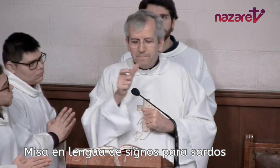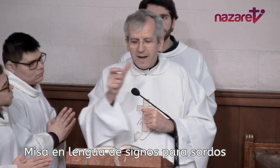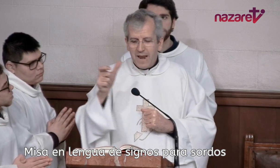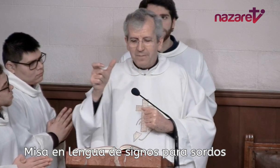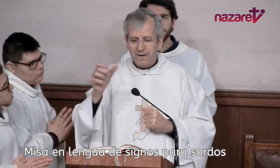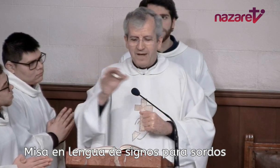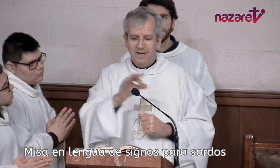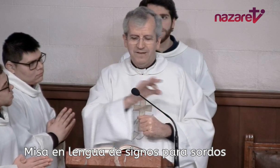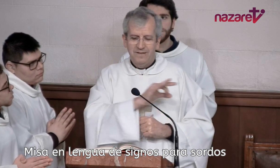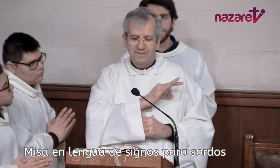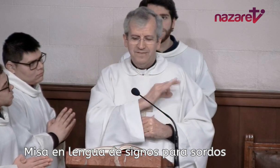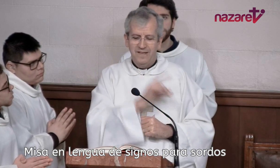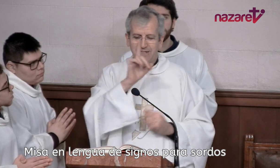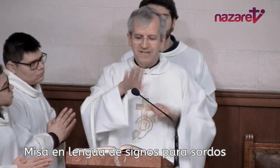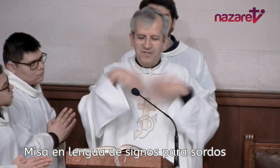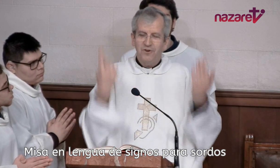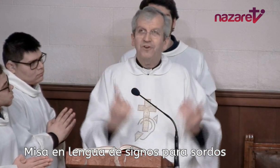Palabra del Señor.